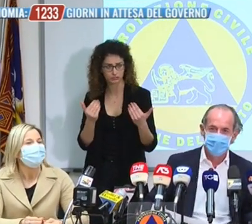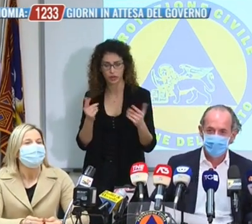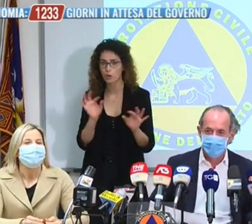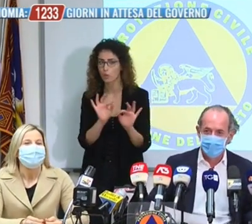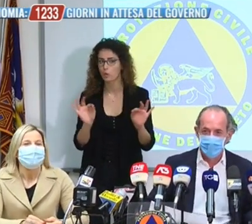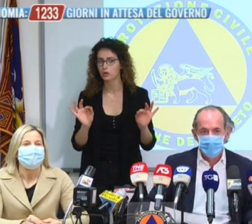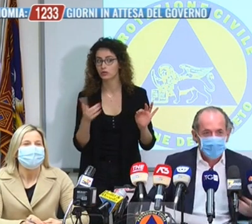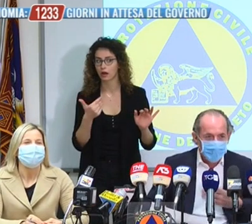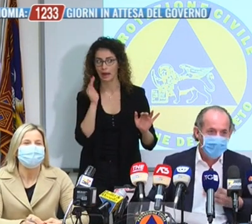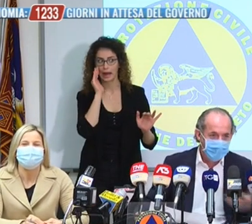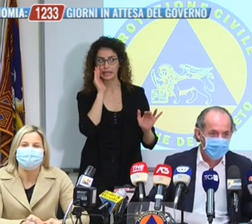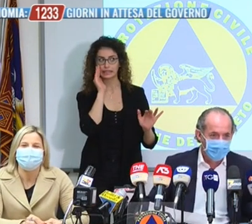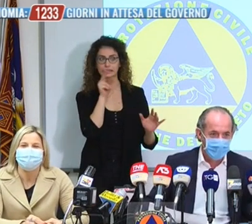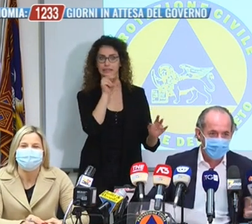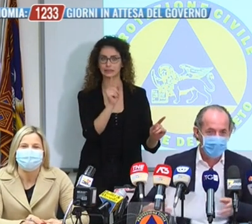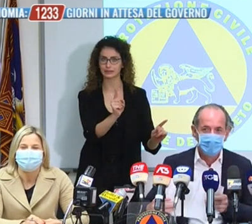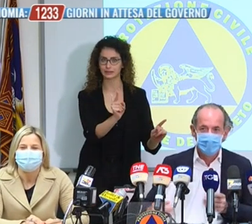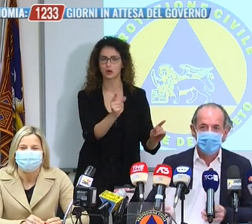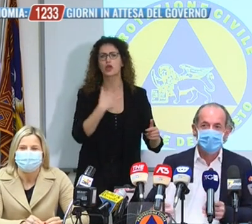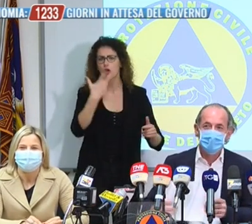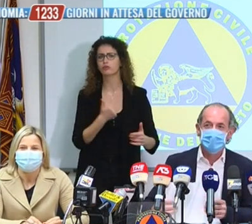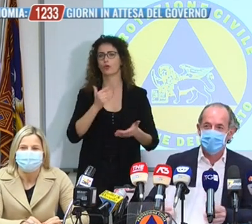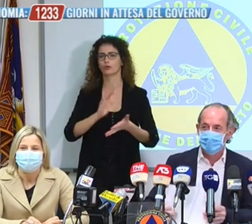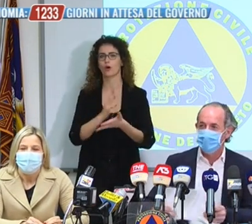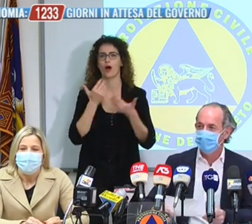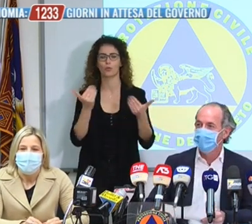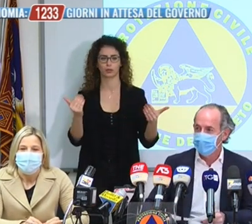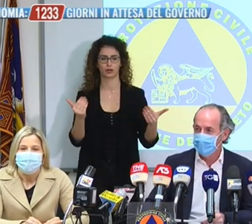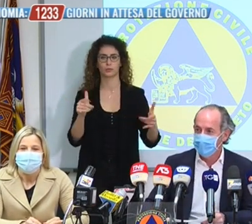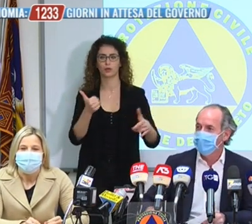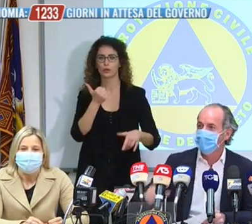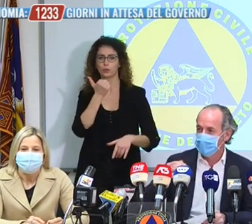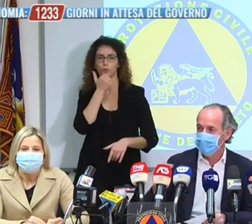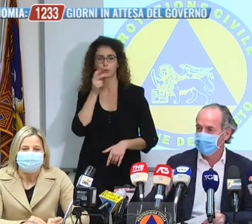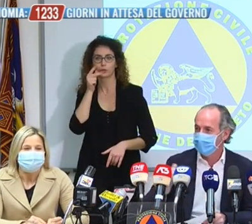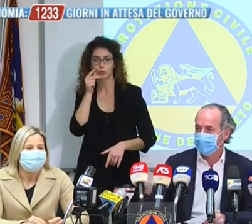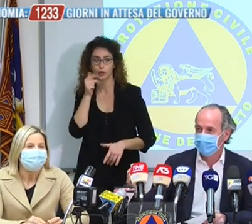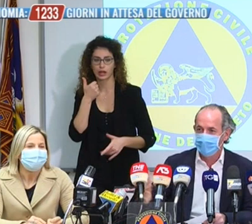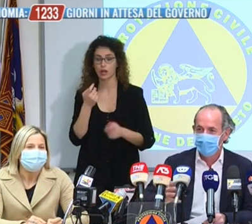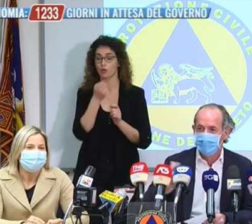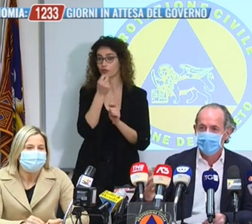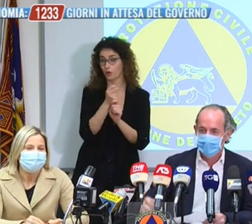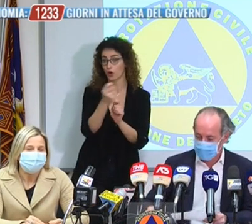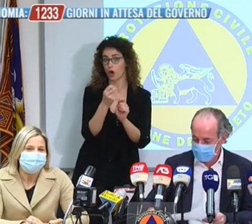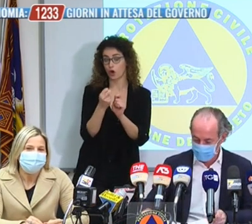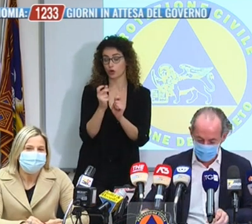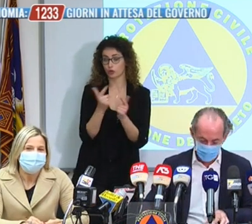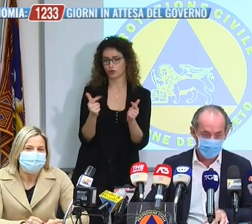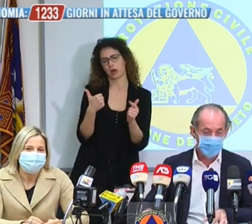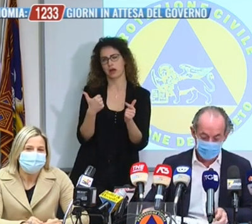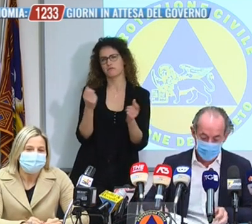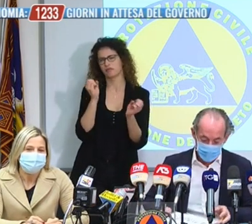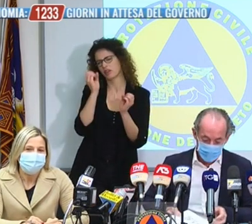ti ha attento come che te parli, io li voglio fare, e anzi mi scuso al signore, non ho le mimose, ma considerate che ci siano,